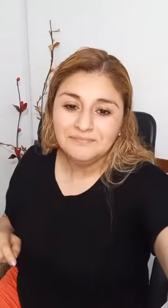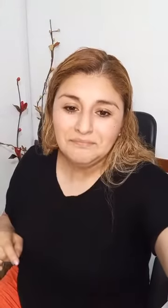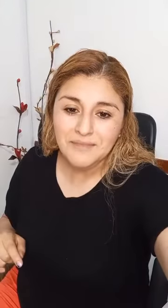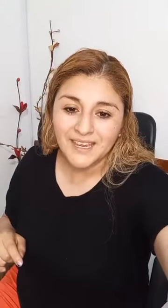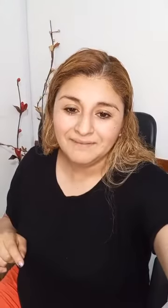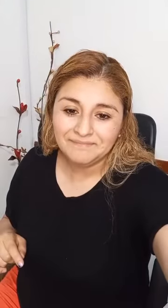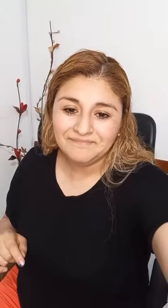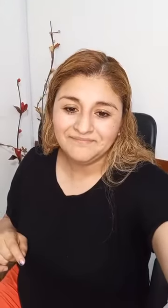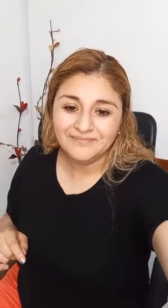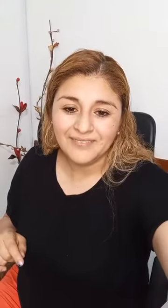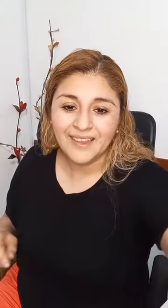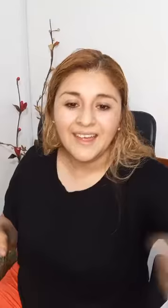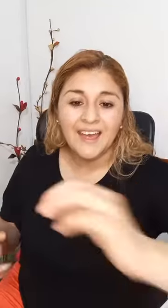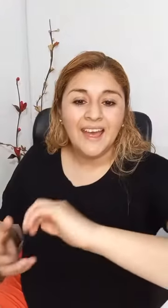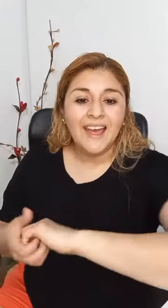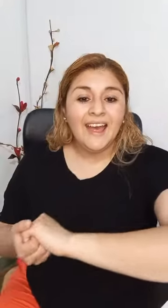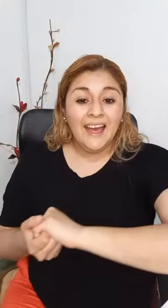Bien.